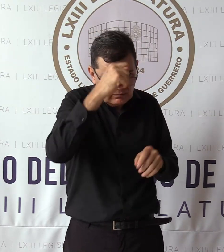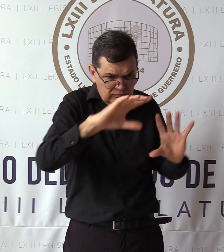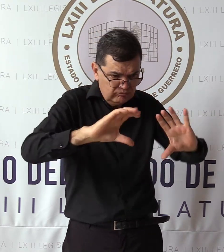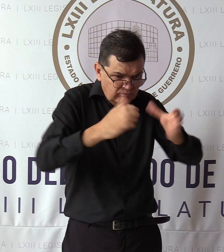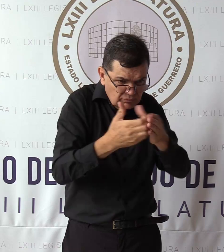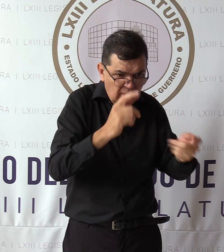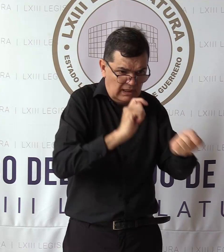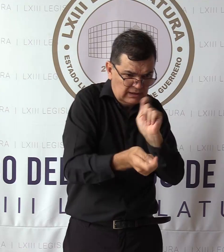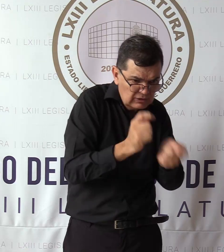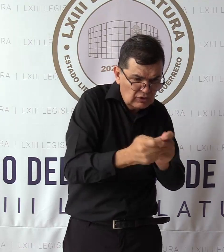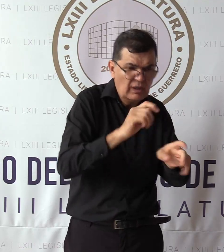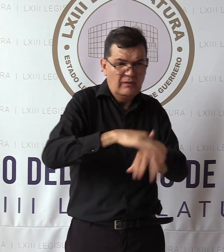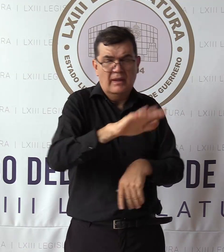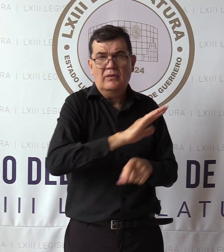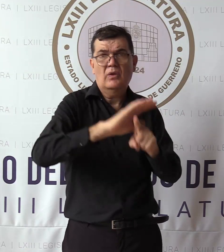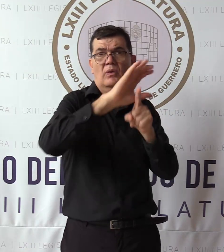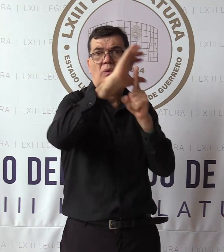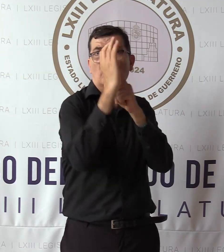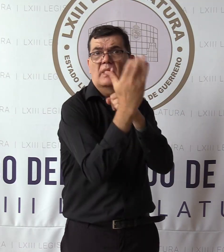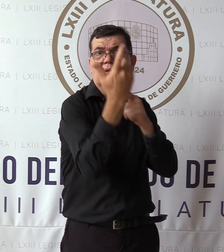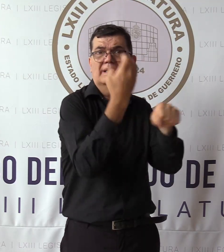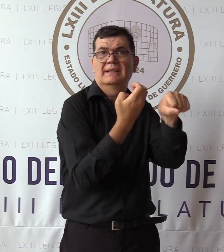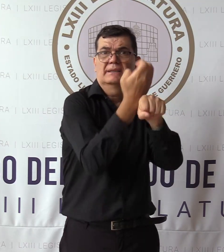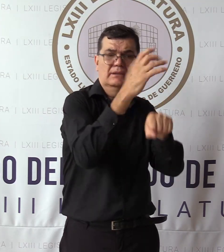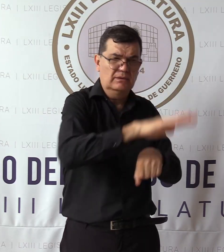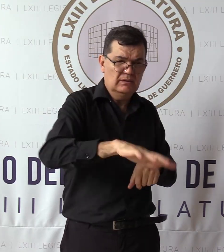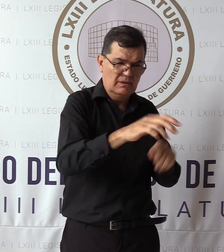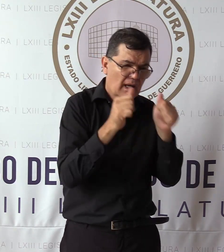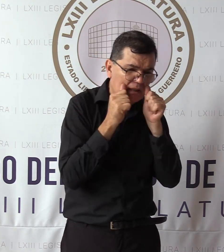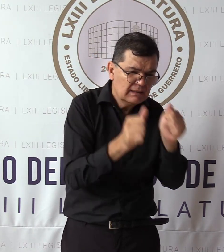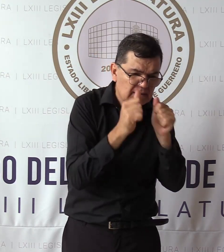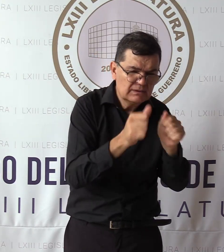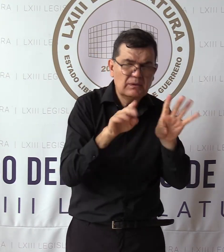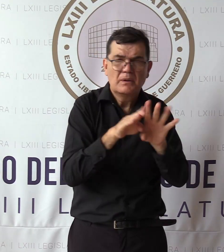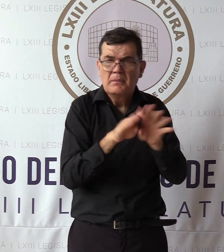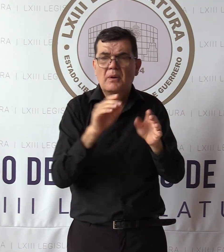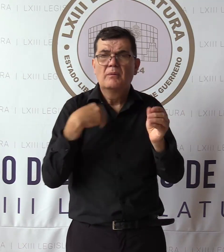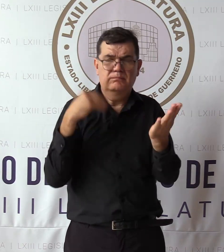Asesores del H. Congreso del Estado para atender la acción de inconstitucionalidad